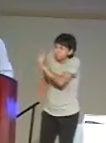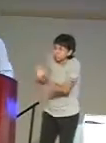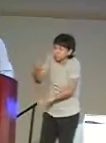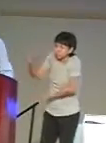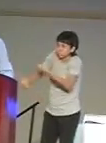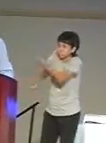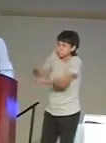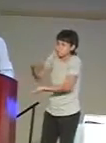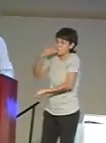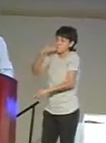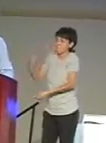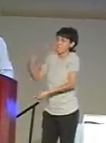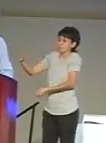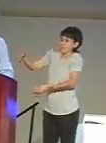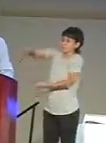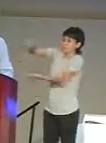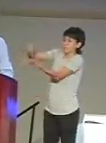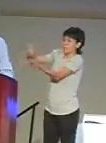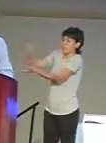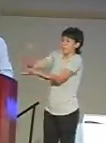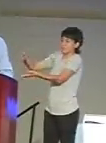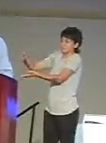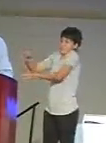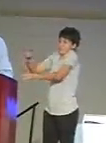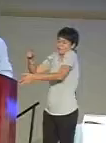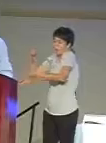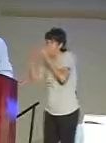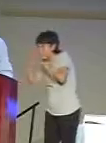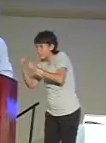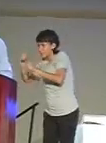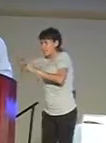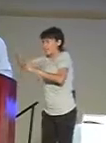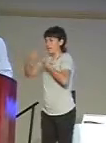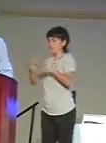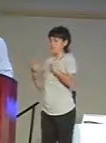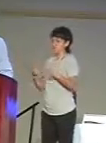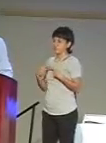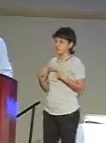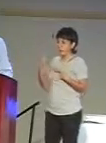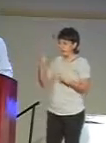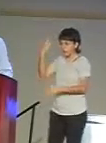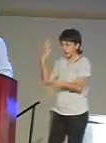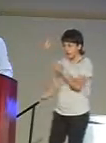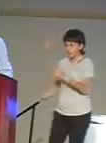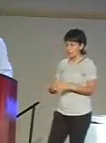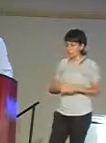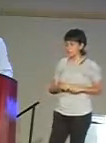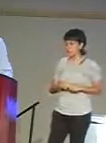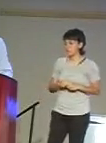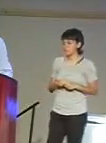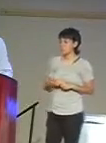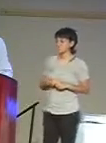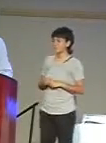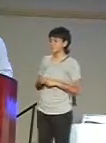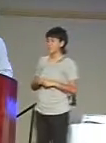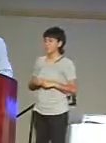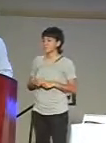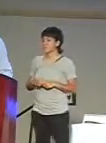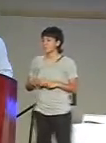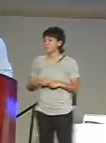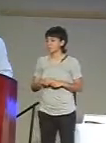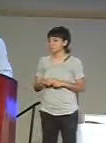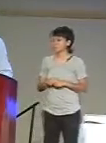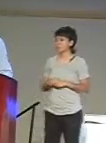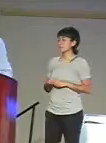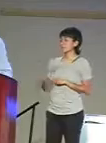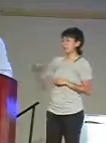no se preocupen por generar un clima de confianza con la población usuaria, por lo que la población usuaria